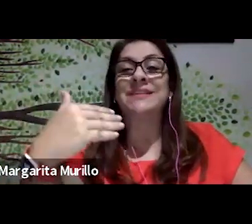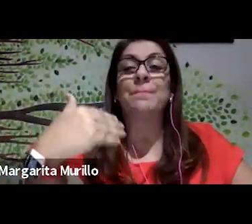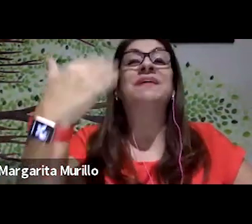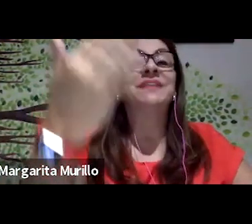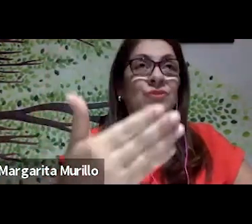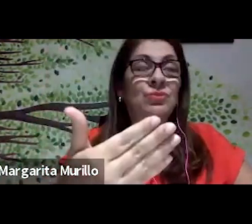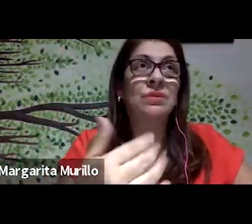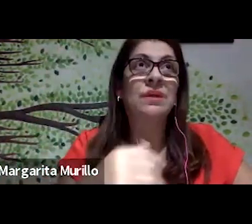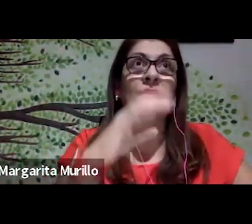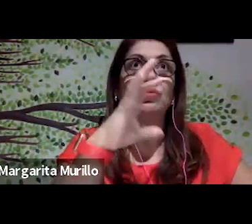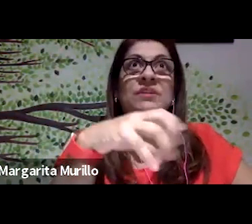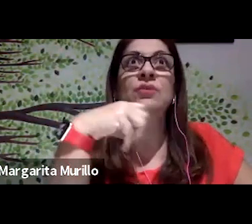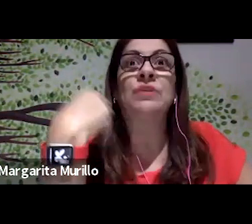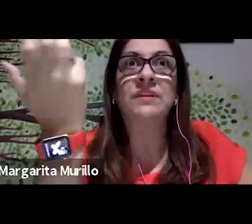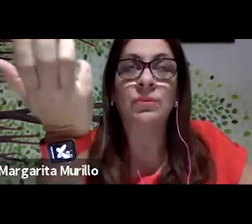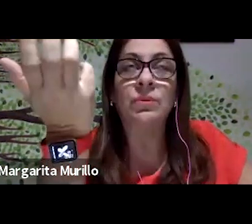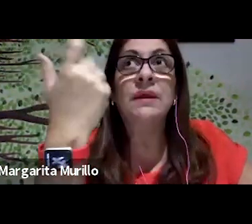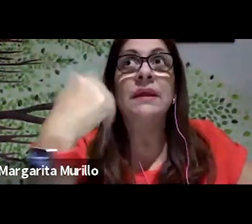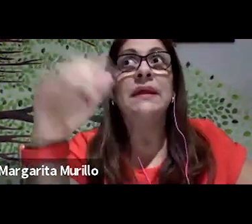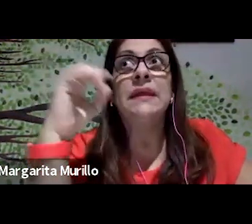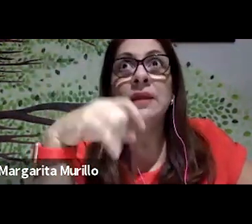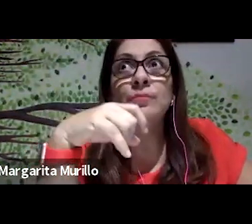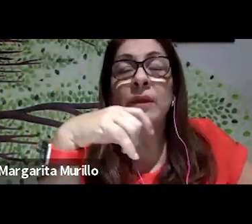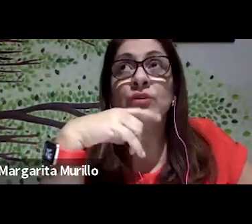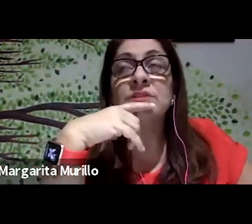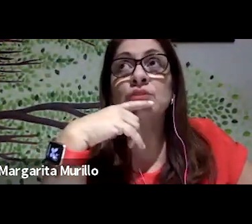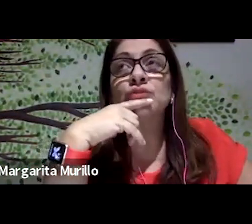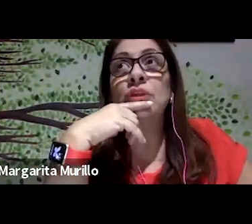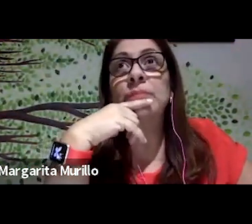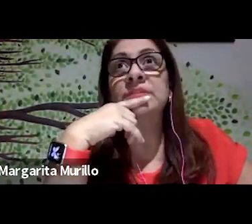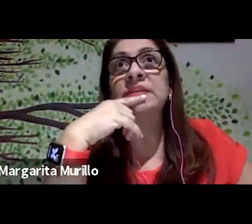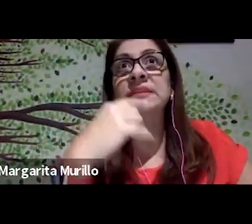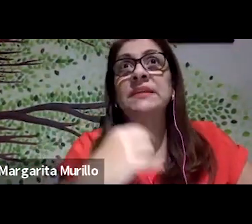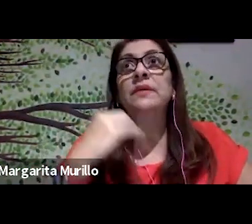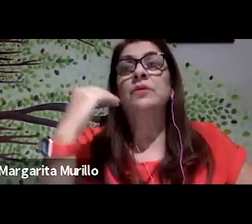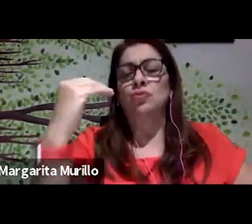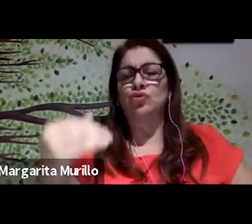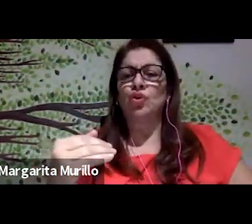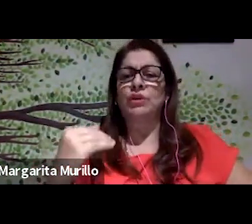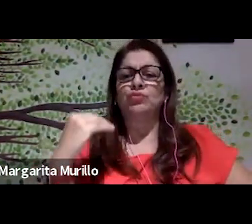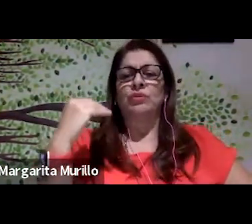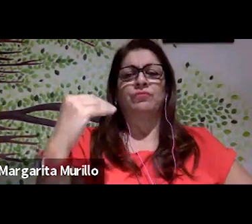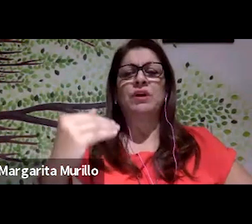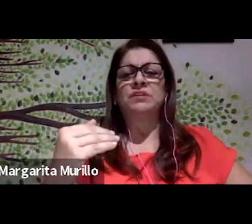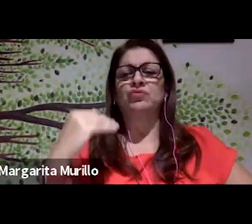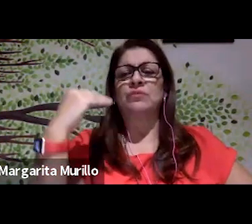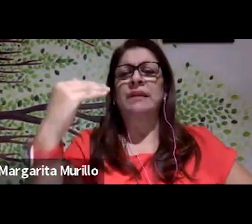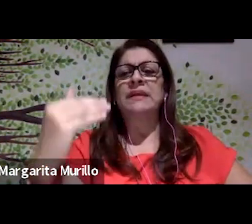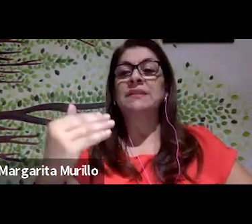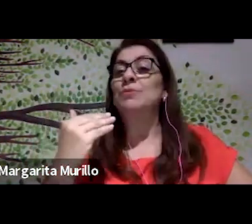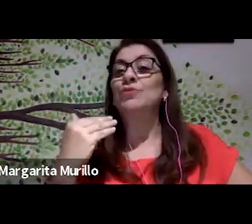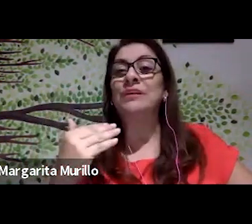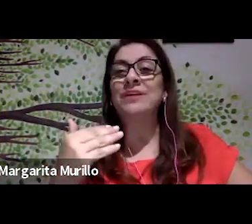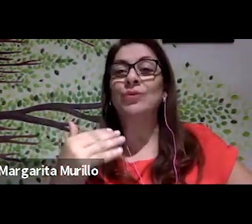ese mandato inconsciente y colectivo y a los varones nosotros les vamos a decir No llore usted es fuerte